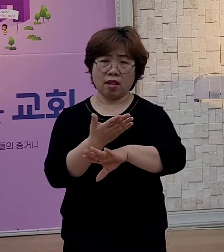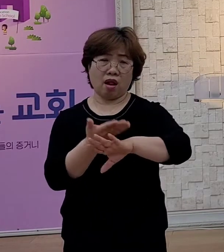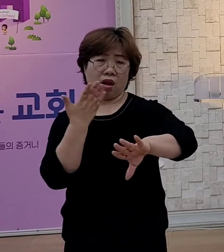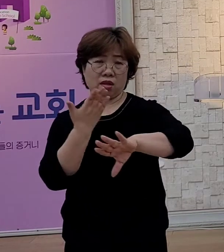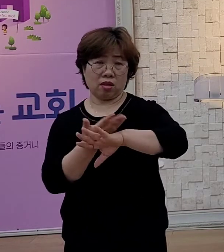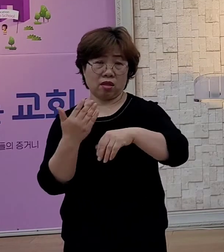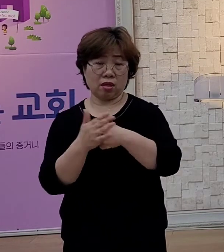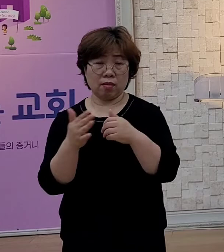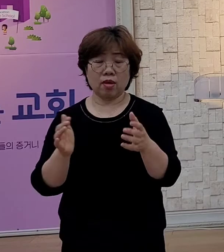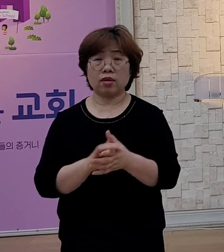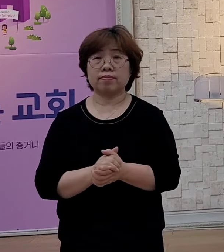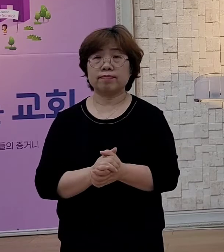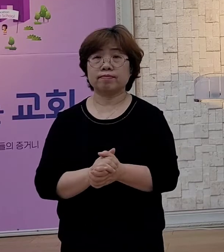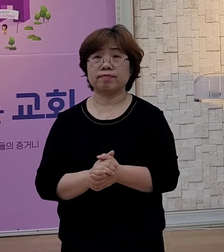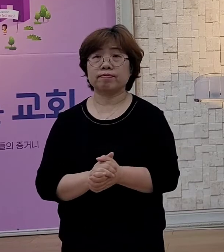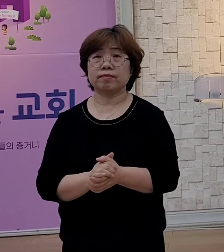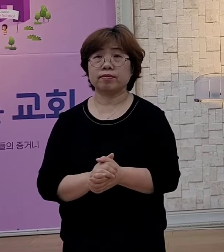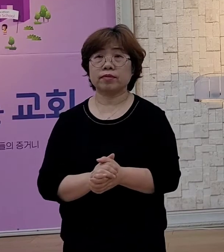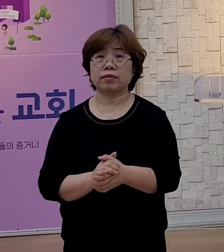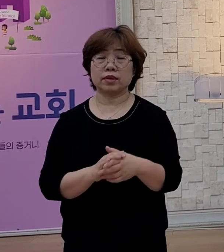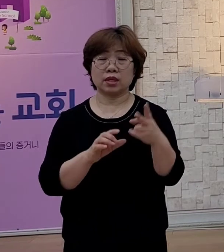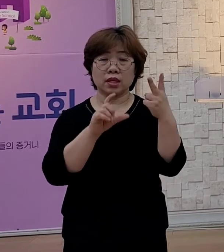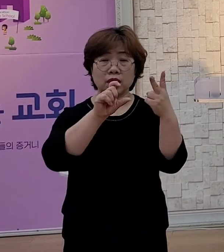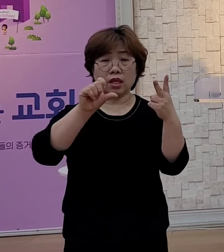5절에서 설명합니다. 5절에 잘 보시면